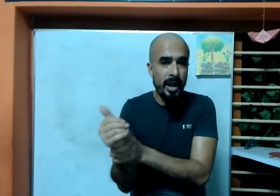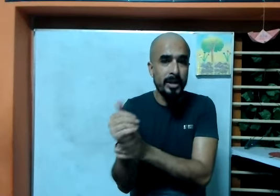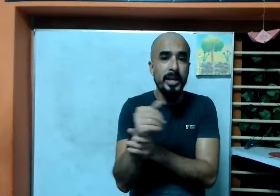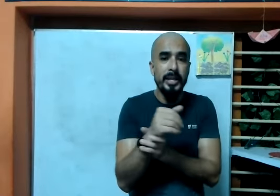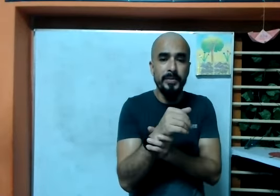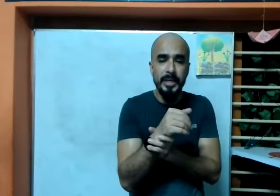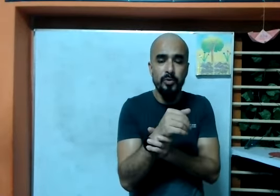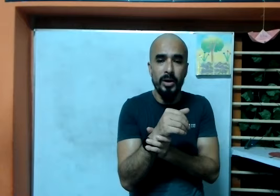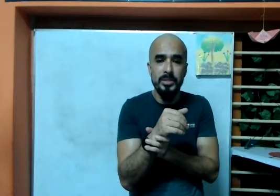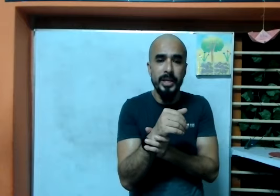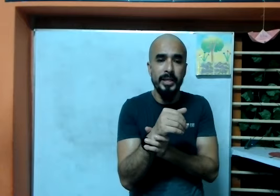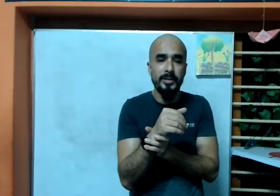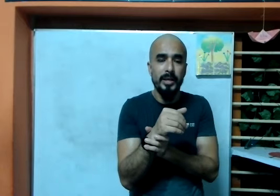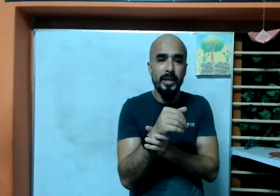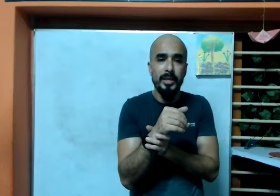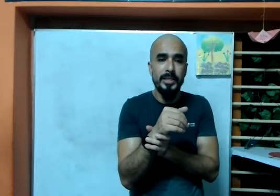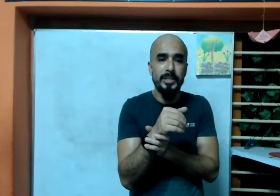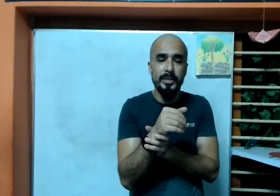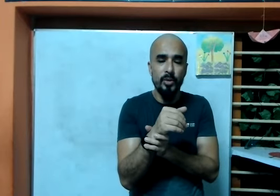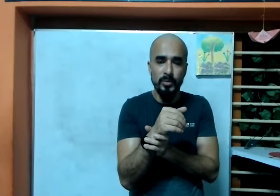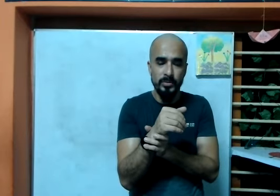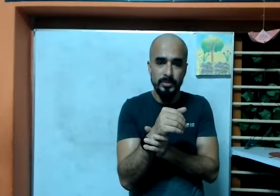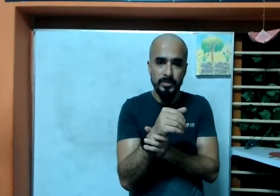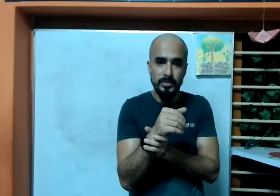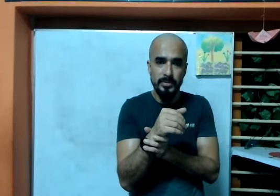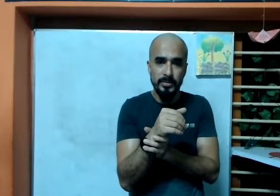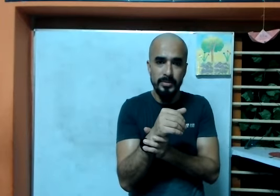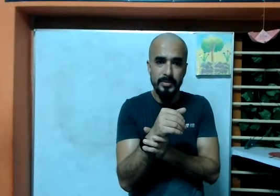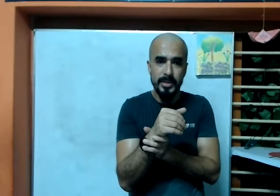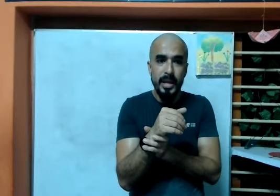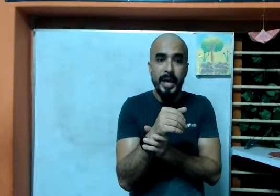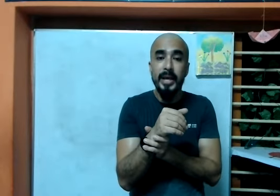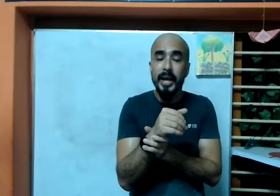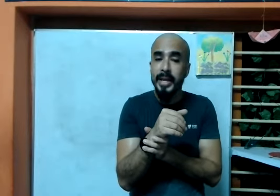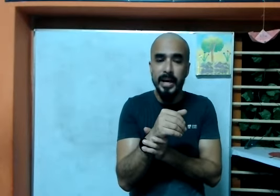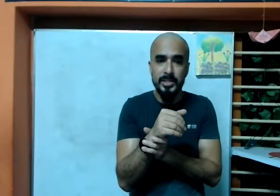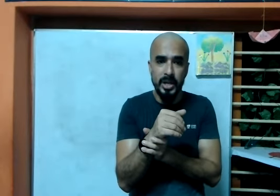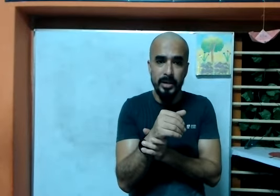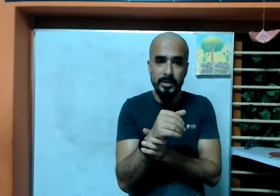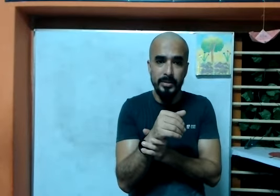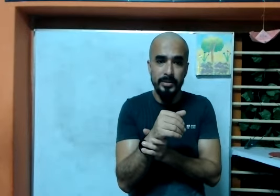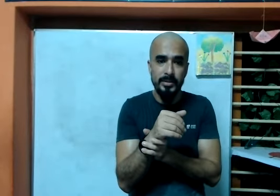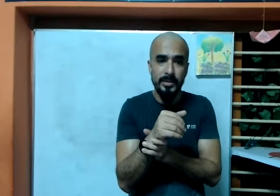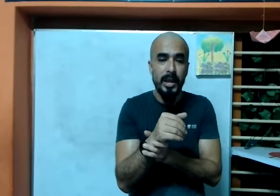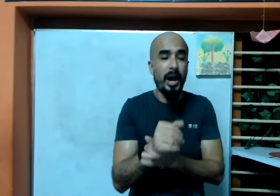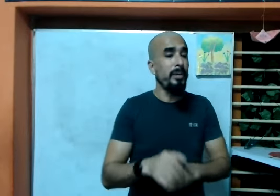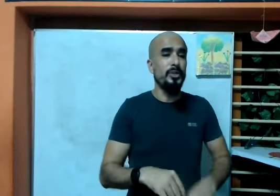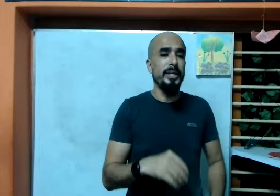আই আস্কড হার ইফ ইট ওয়াজ রেইনিং এন্ড শি সেড নো এন্ড আই আগেইন আস্কড হার আমরা শুধু এইটুকু